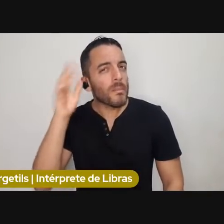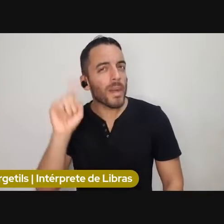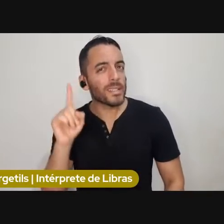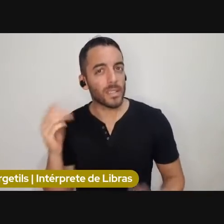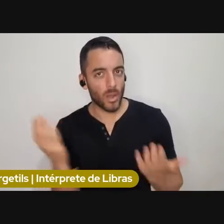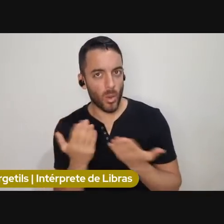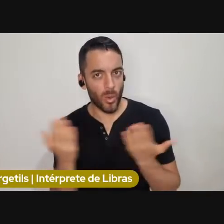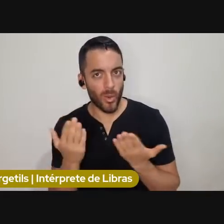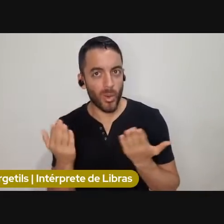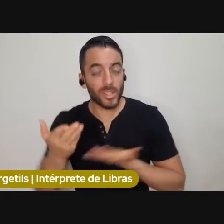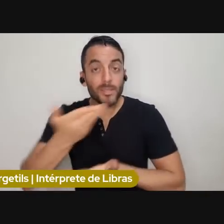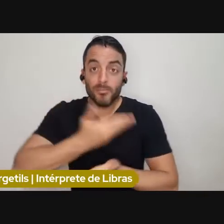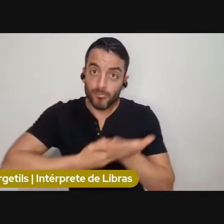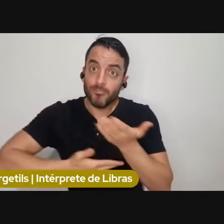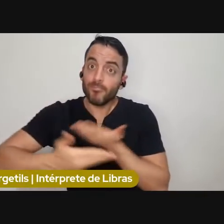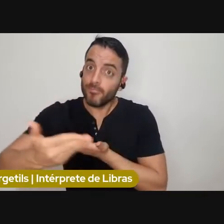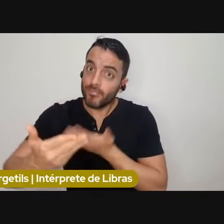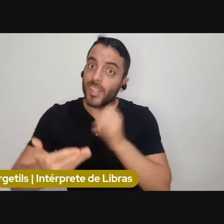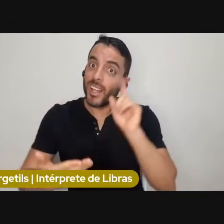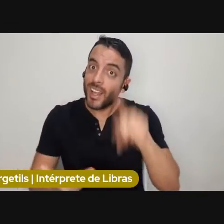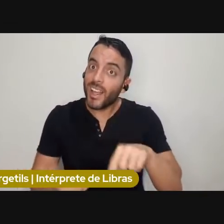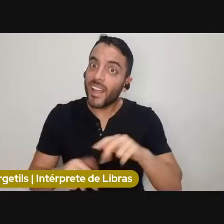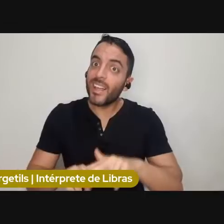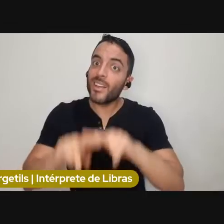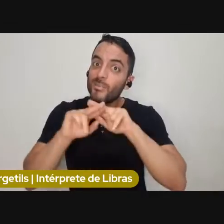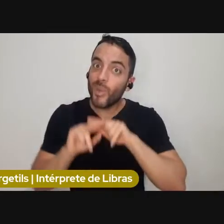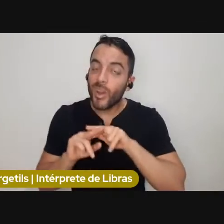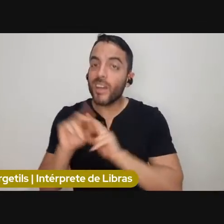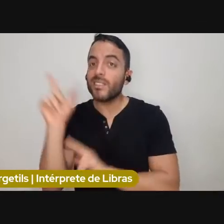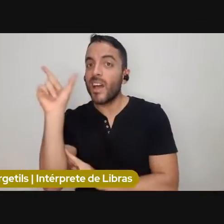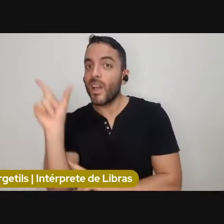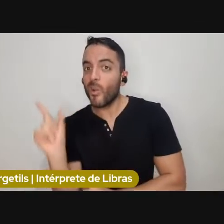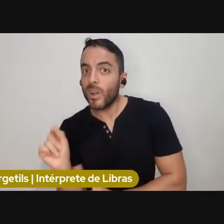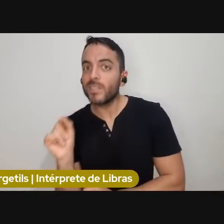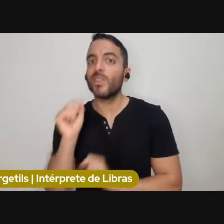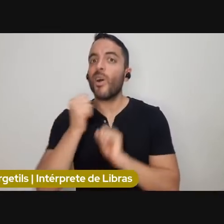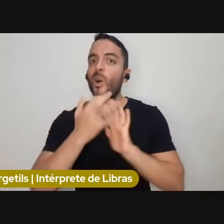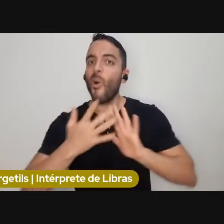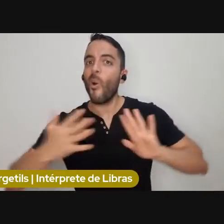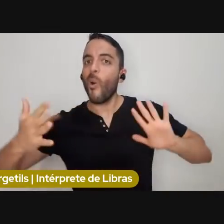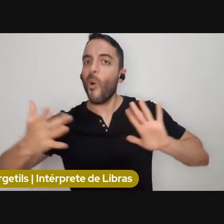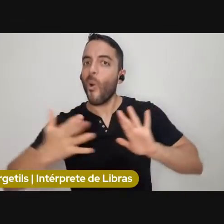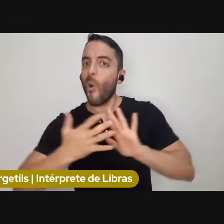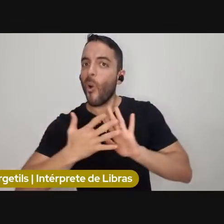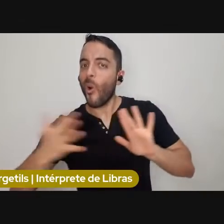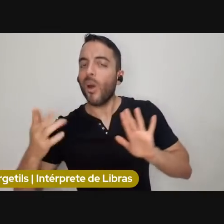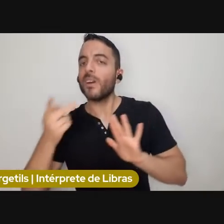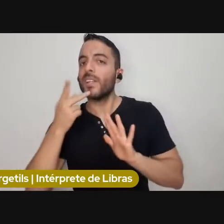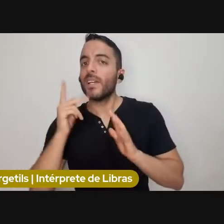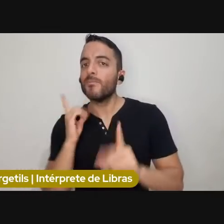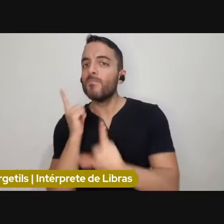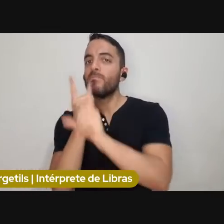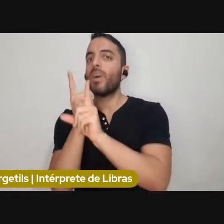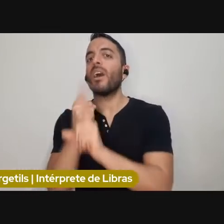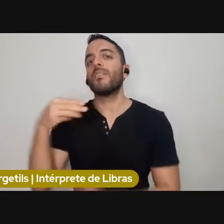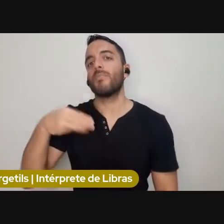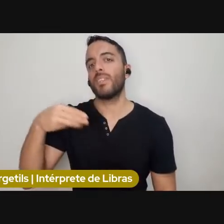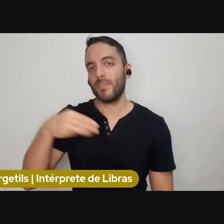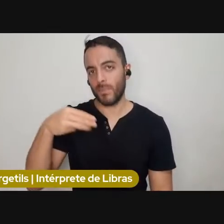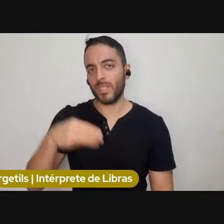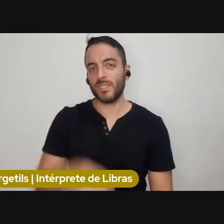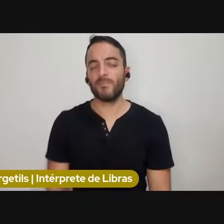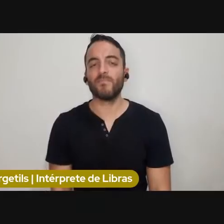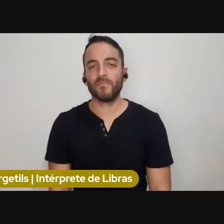nos relacionando através das equações e das ondas que ele deduziu matematicamente. Então, a ciência